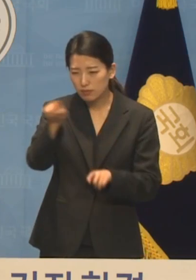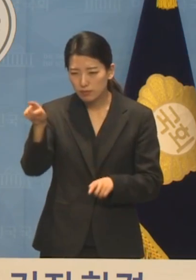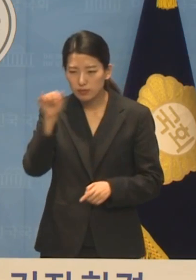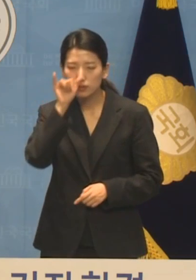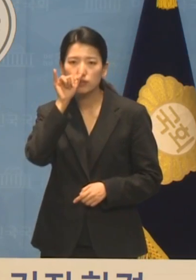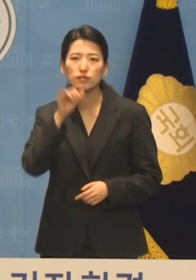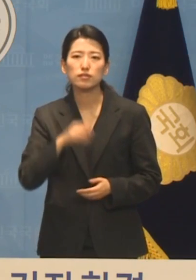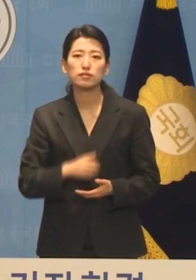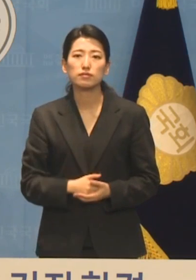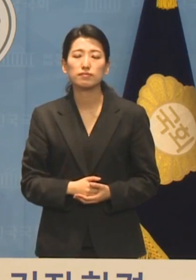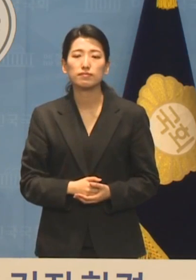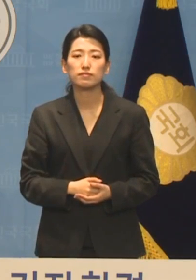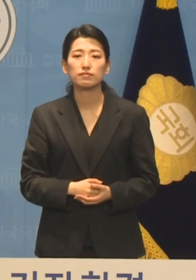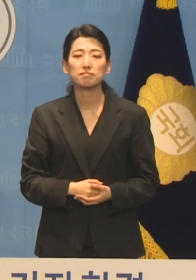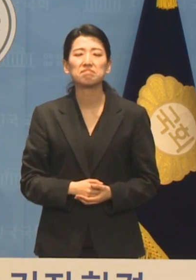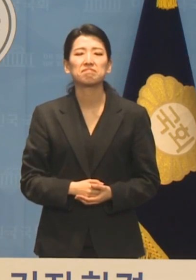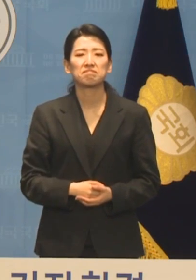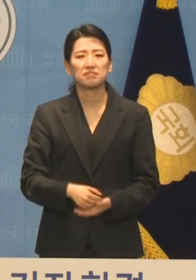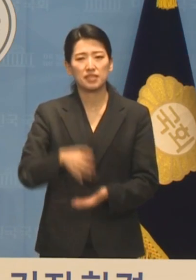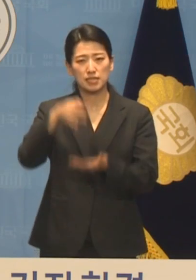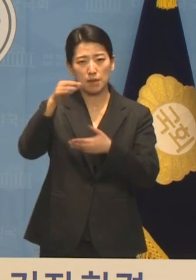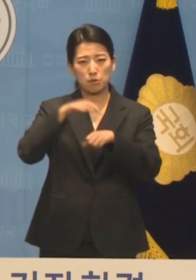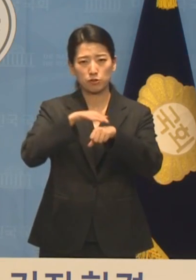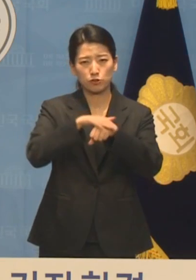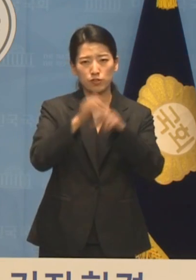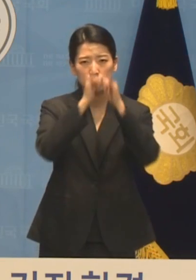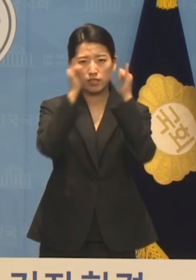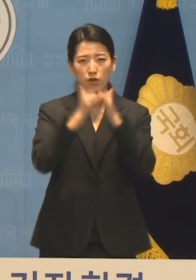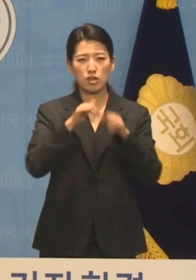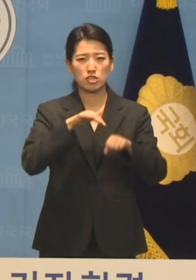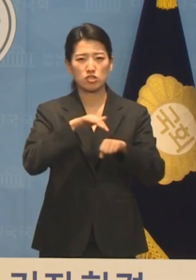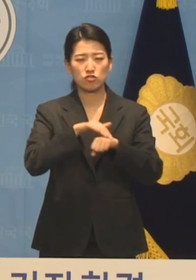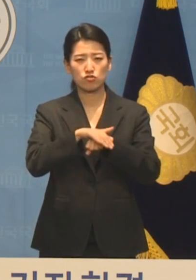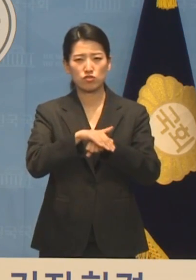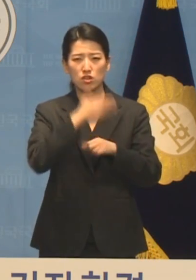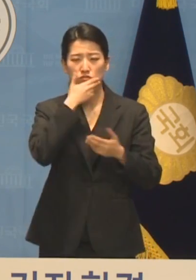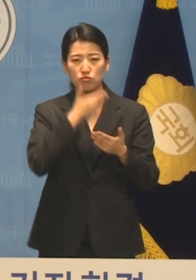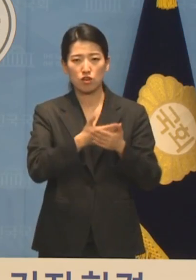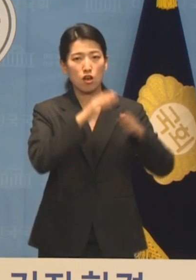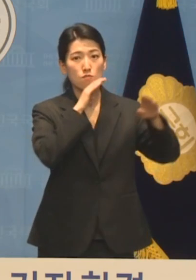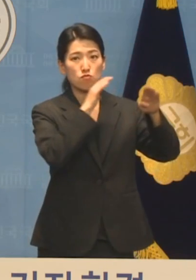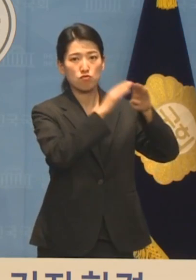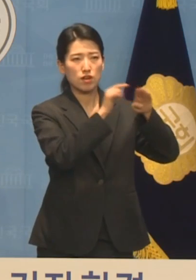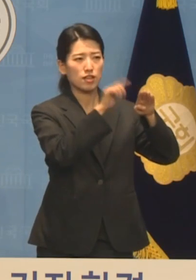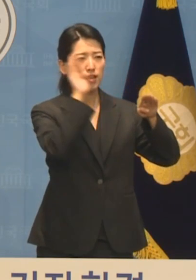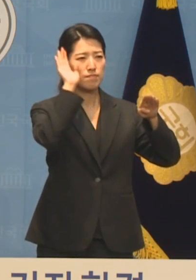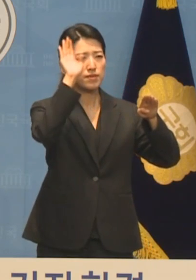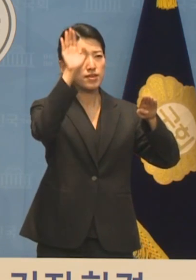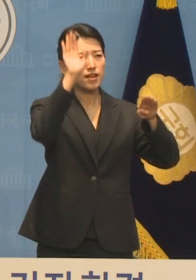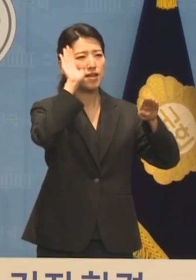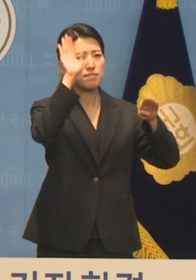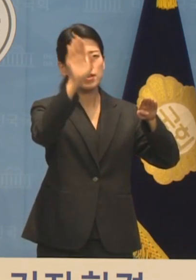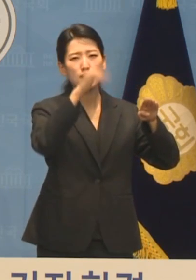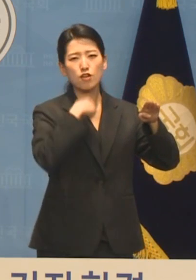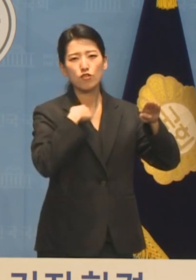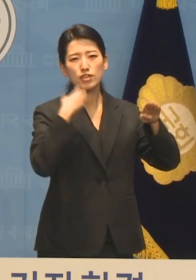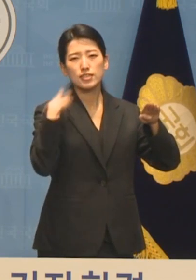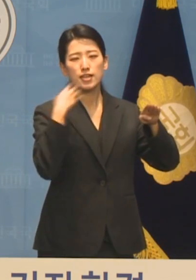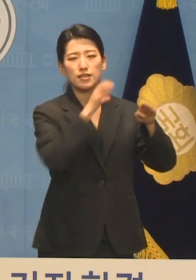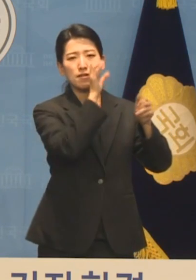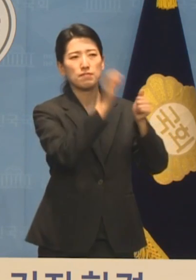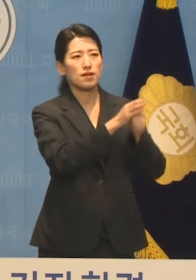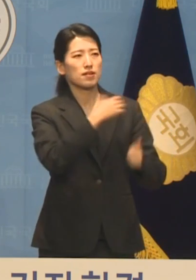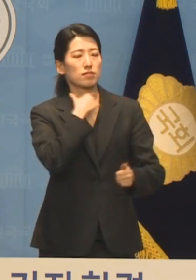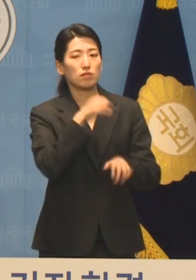문제는 자본주의, 사회주의가 답이다. 북한이 우리의 미래며 희망이며 삶이다 등의 현수막을 사용한